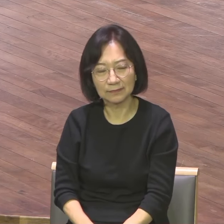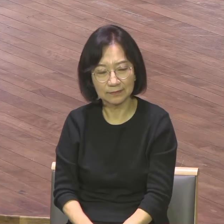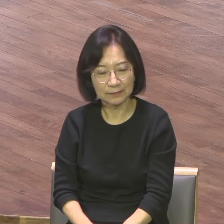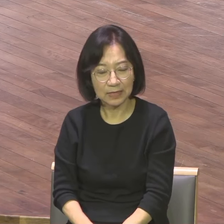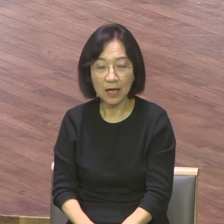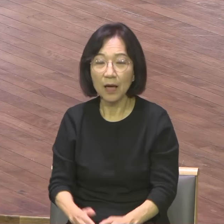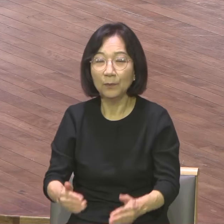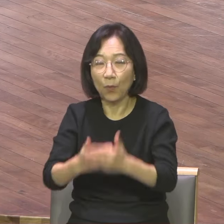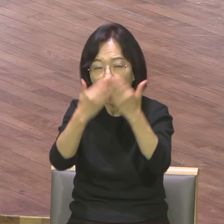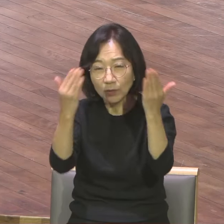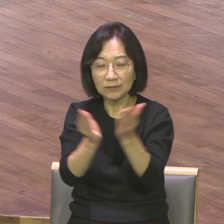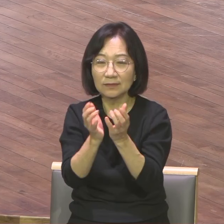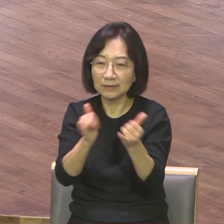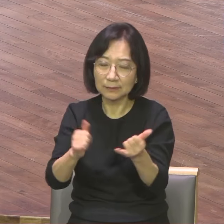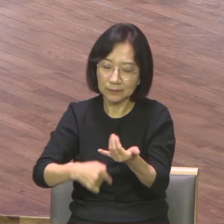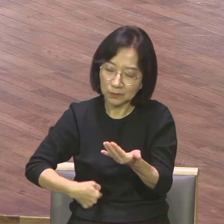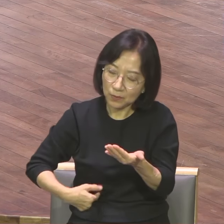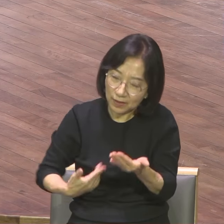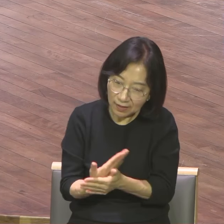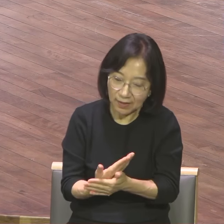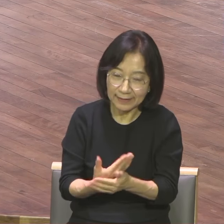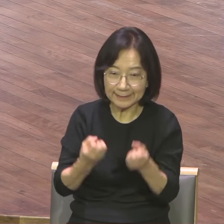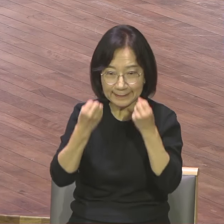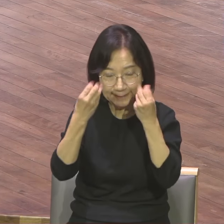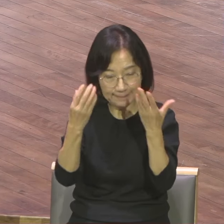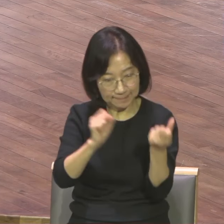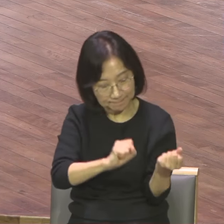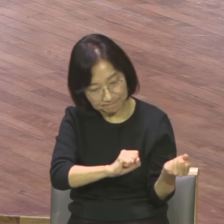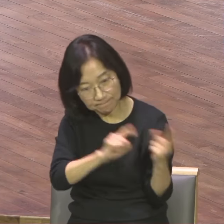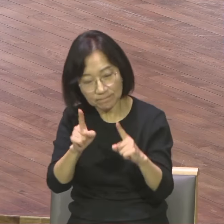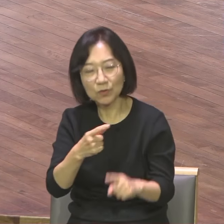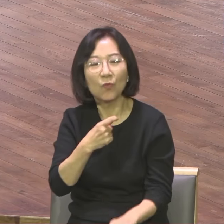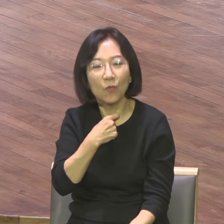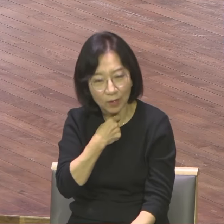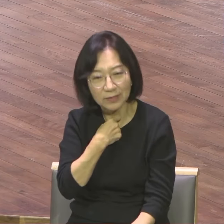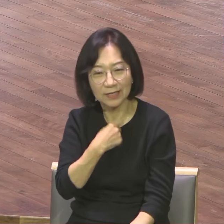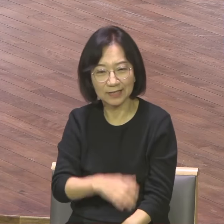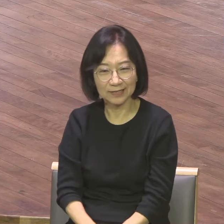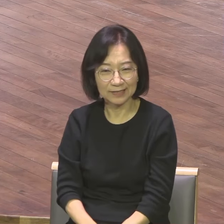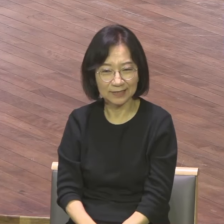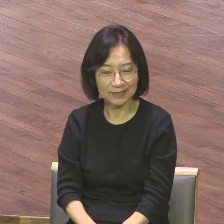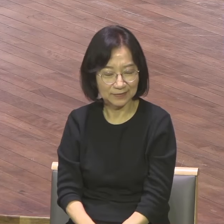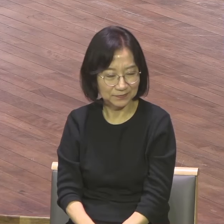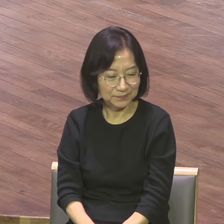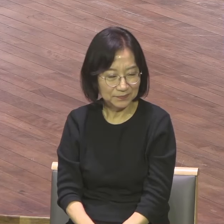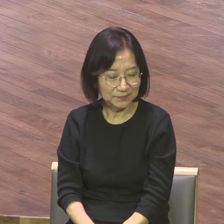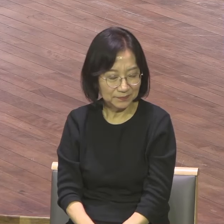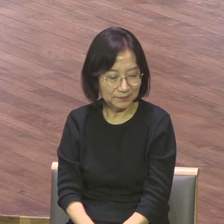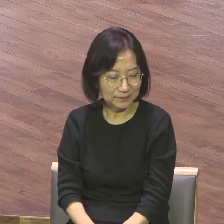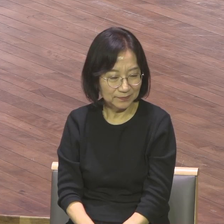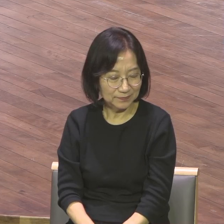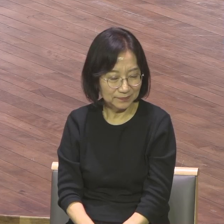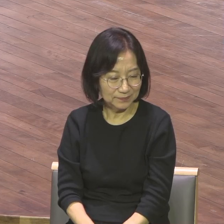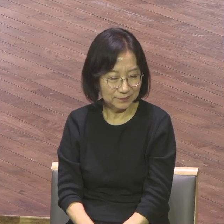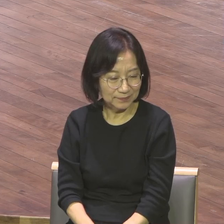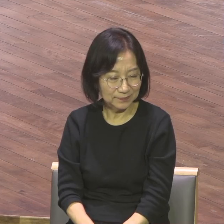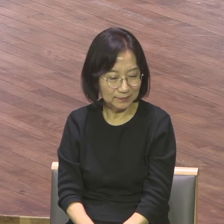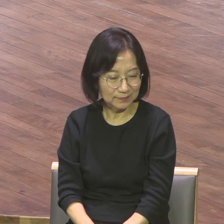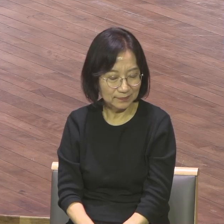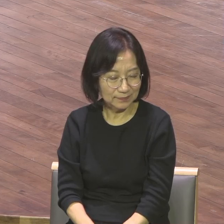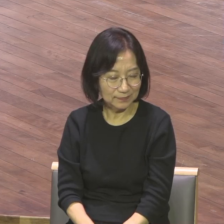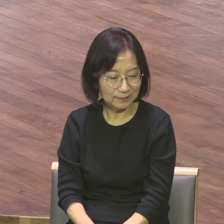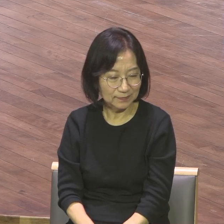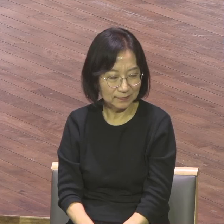다 회개하고 회복되기를 원하시고 계시는 겁니다. 여기 보면 하나님이 기다리시는 모습을